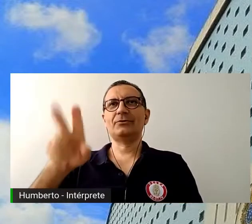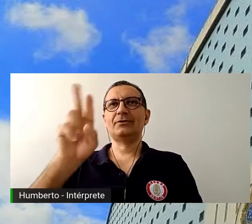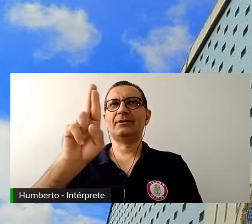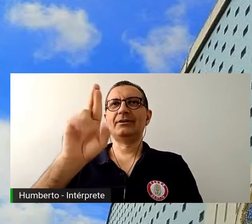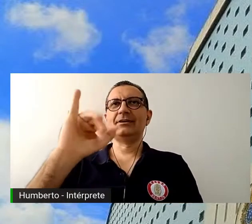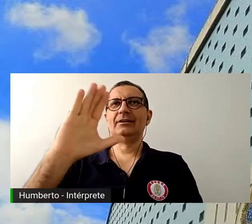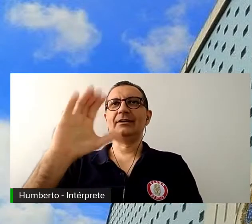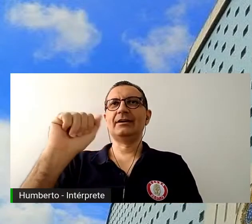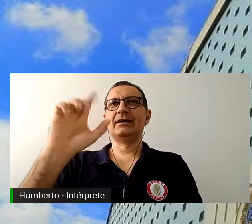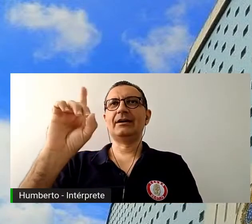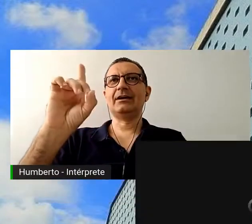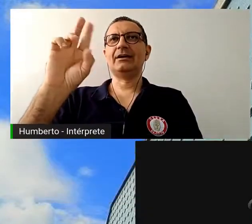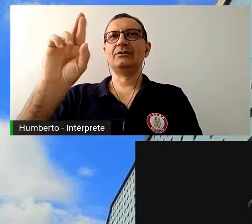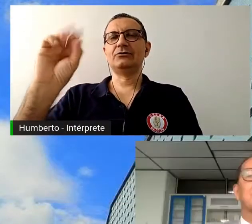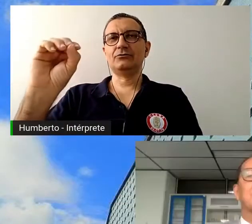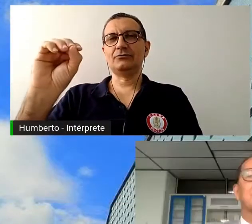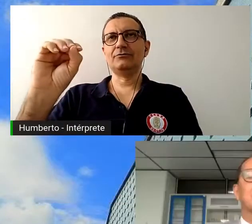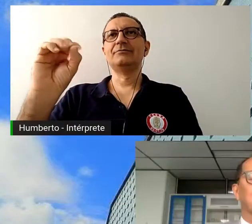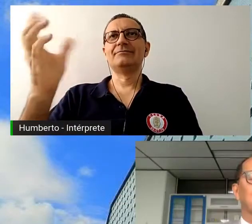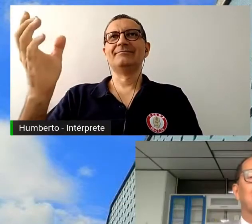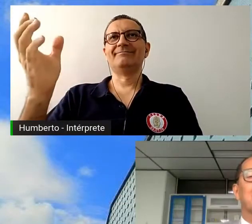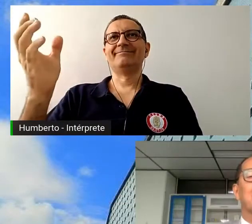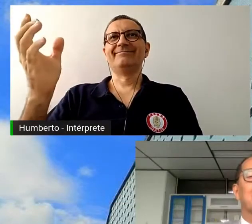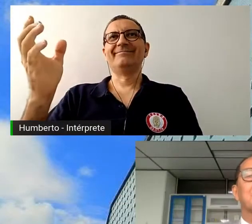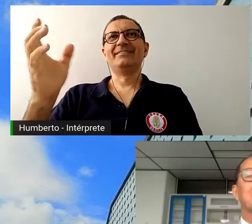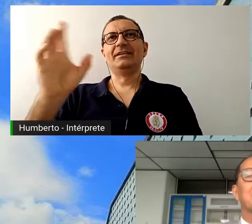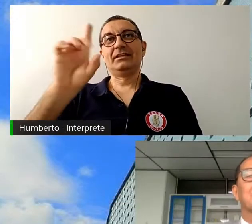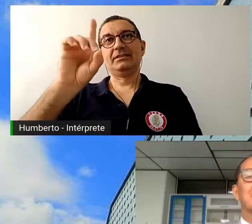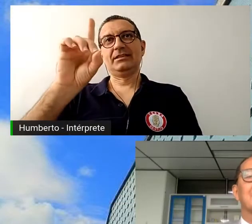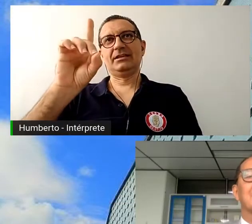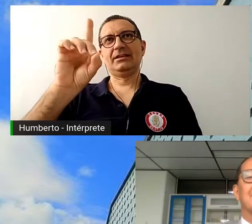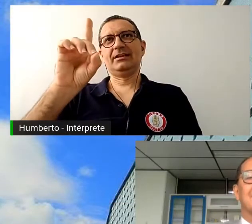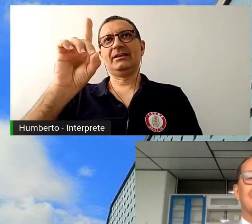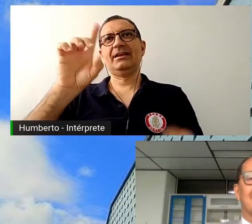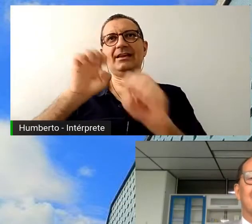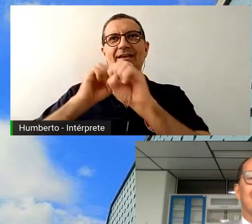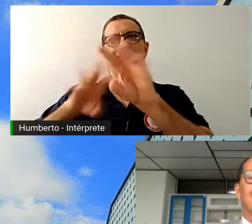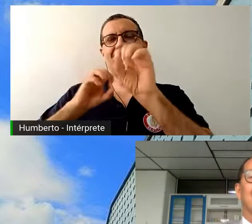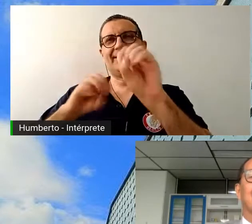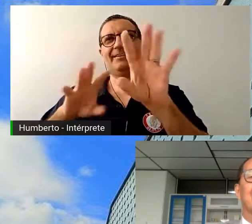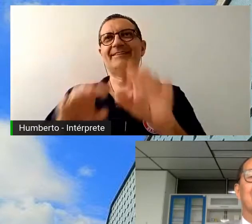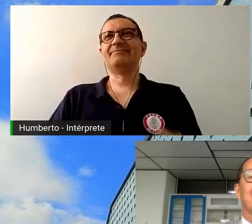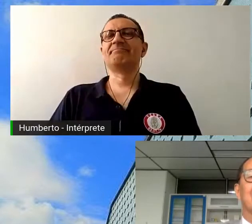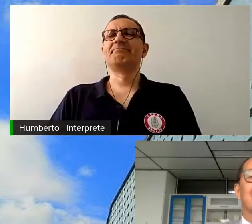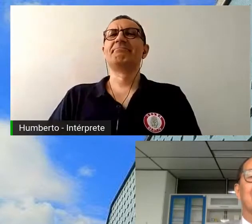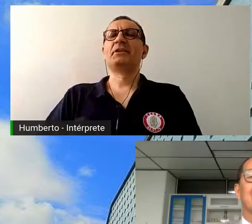boas-vindas a toda a nossa comunidade acadêmica, professores, alunos,